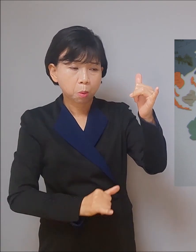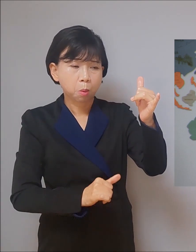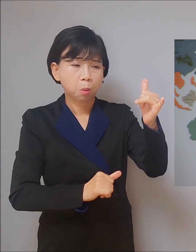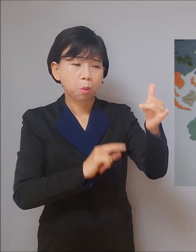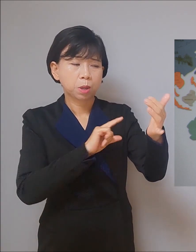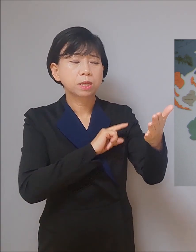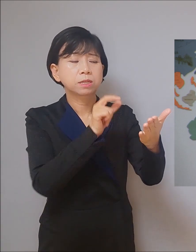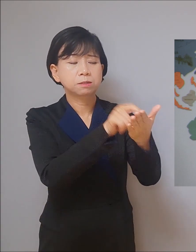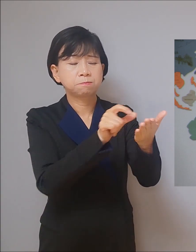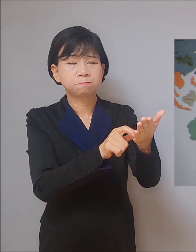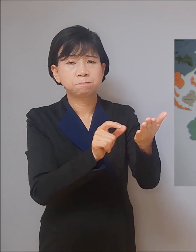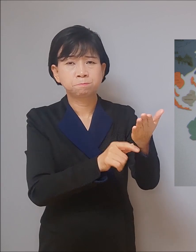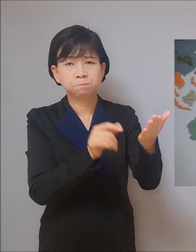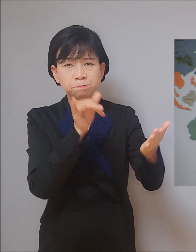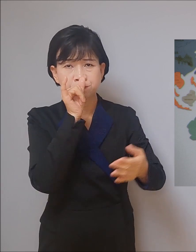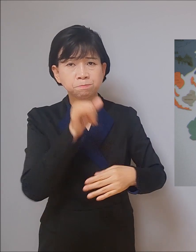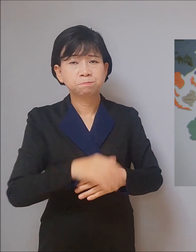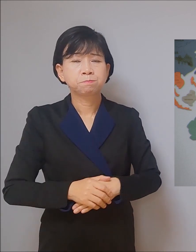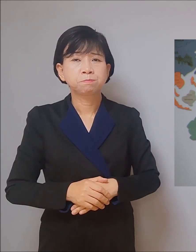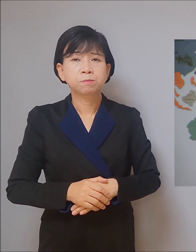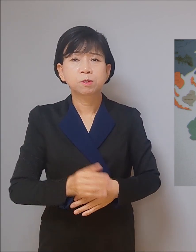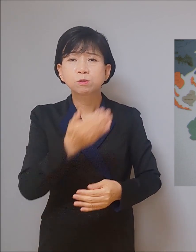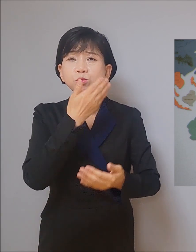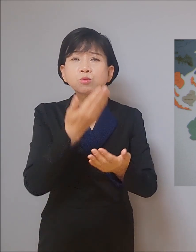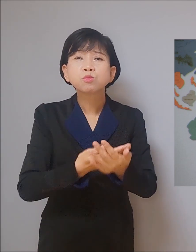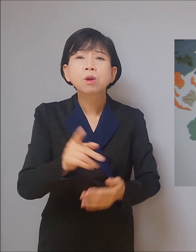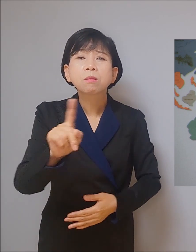도대체 우리에게 무엇이 가장 중요할까요?